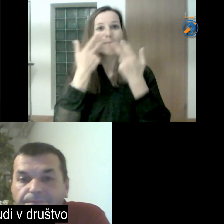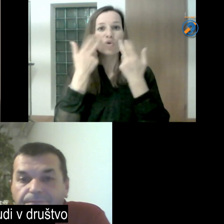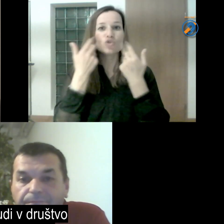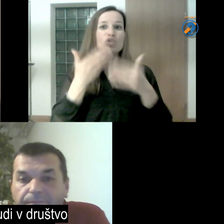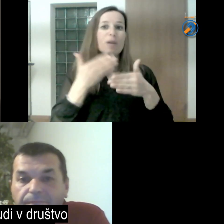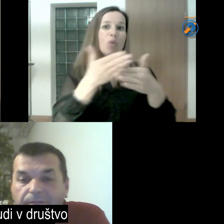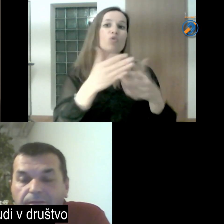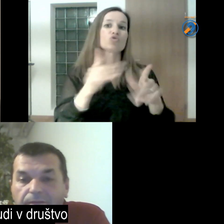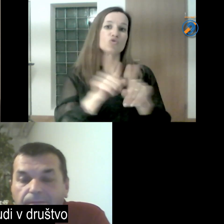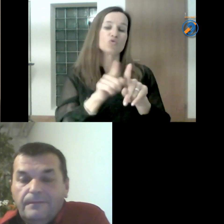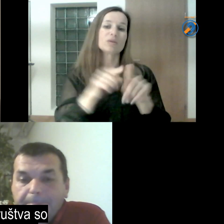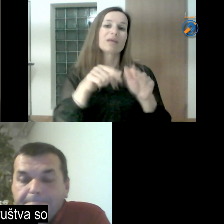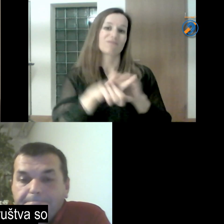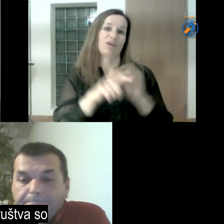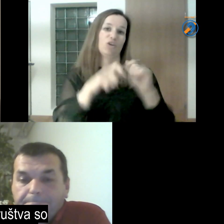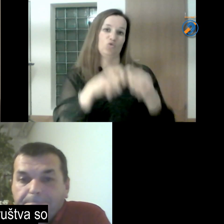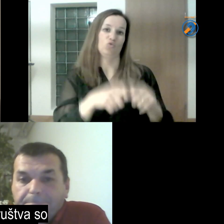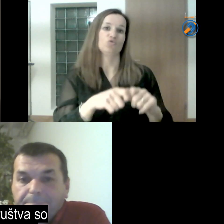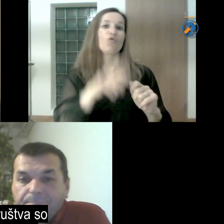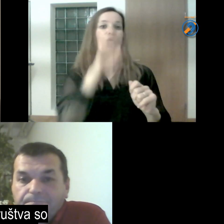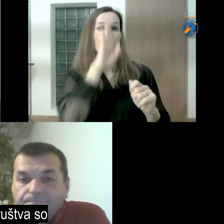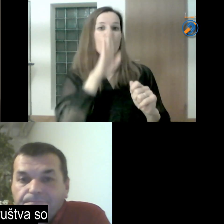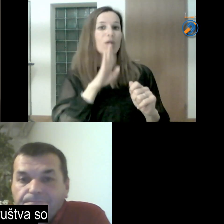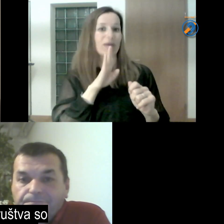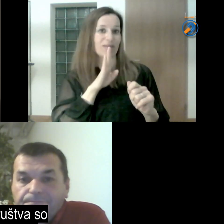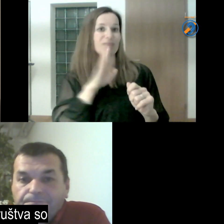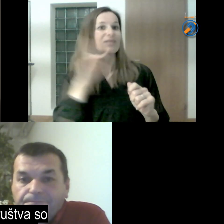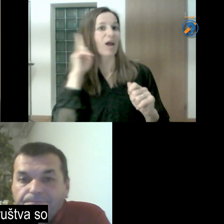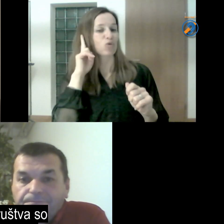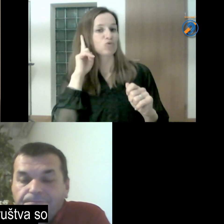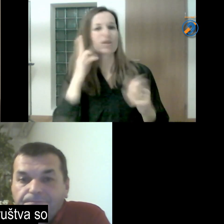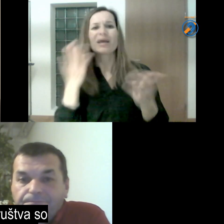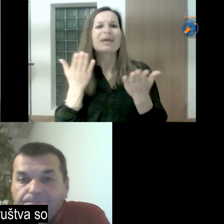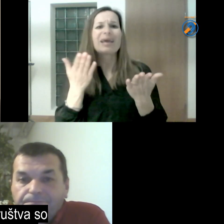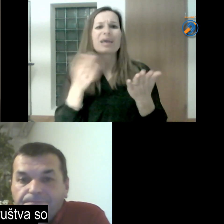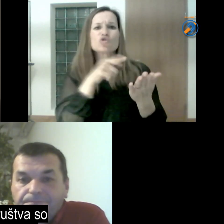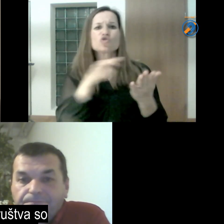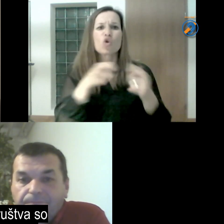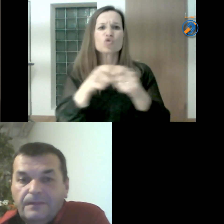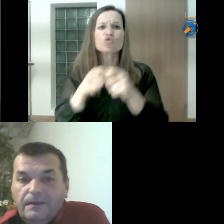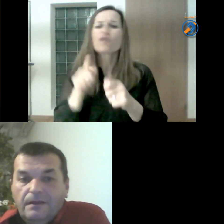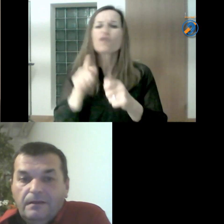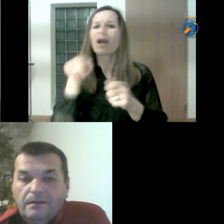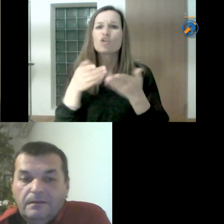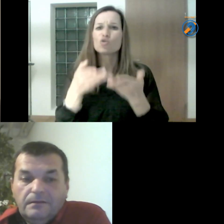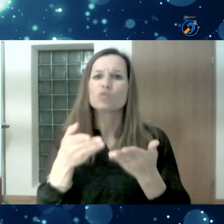društvo gluhih in naglušnih? Kje pravzaprav ta društva so in kaj nudite?